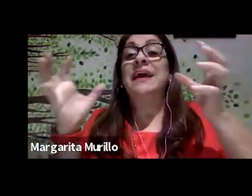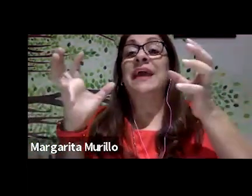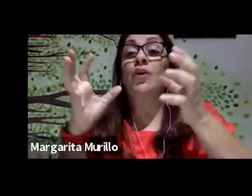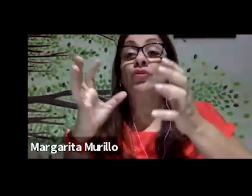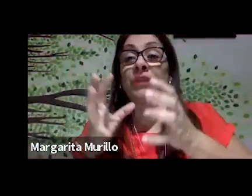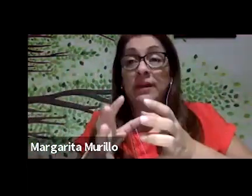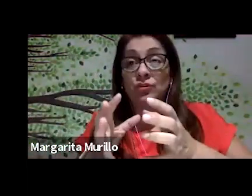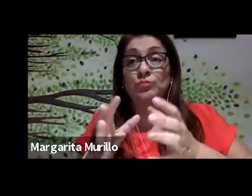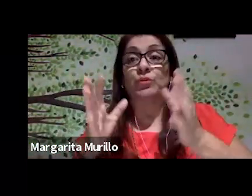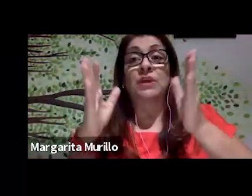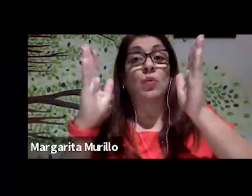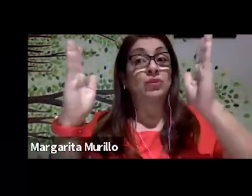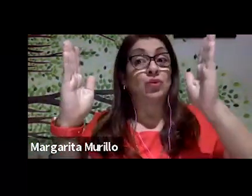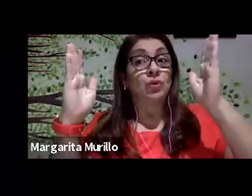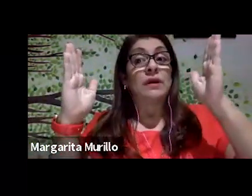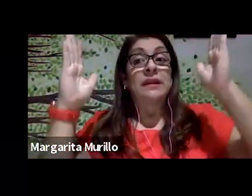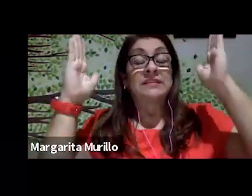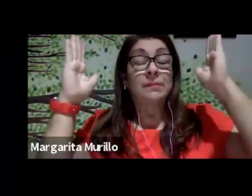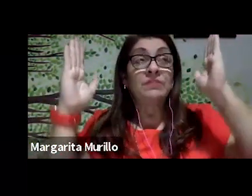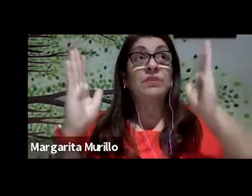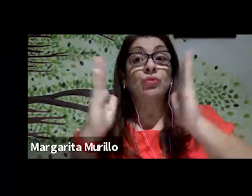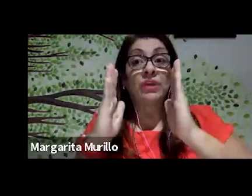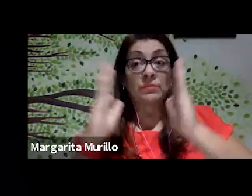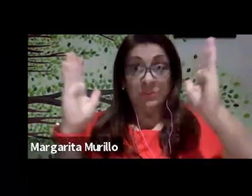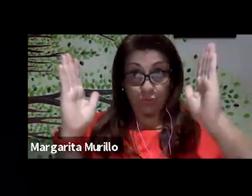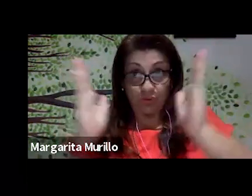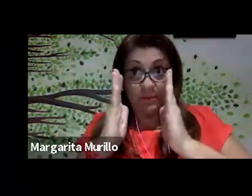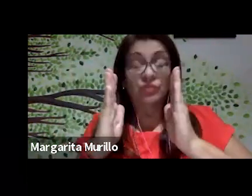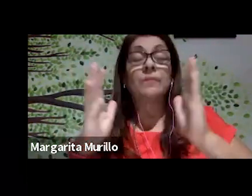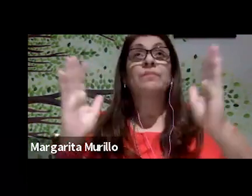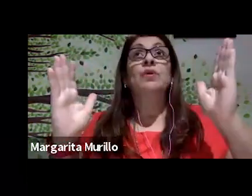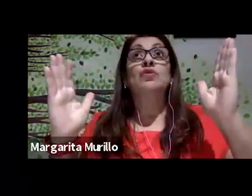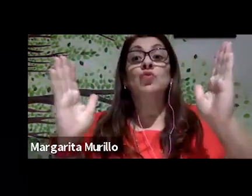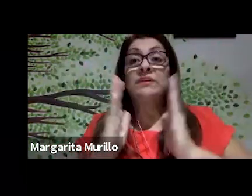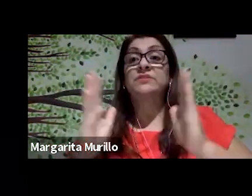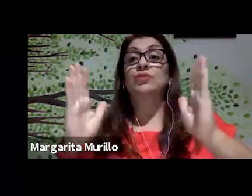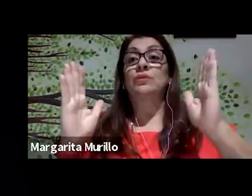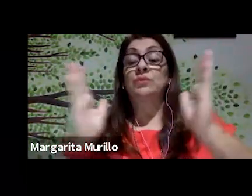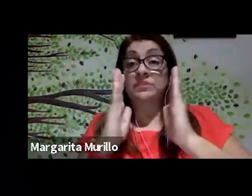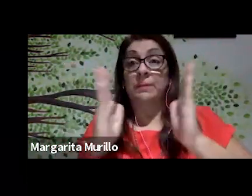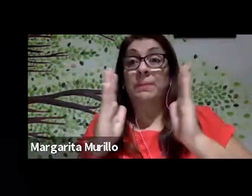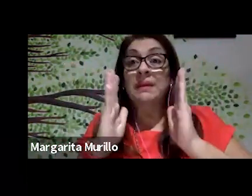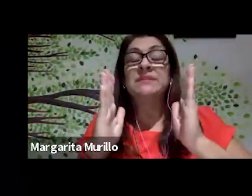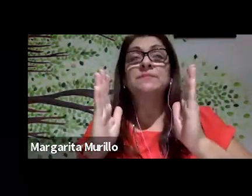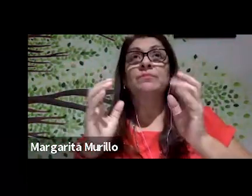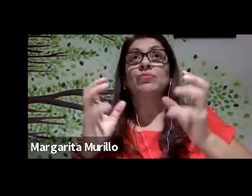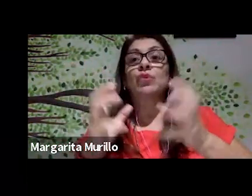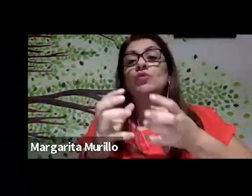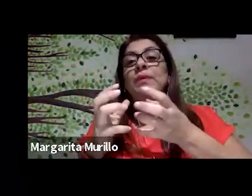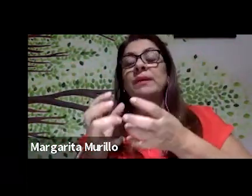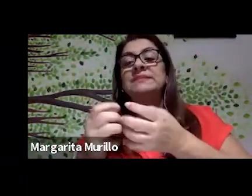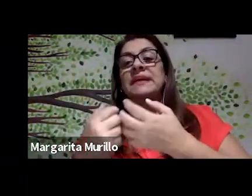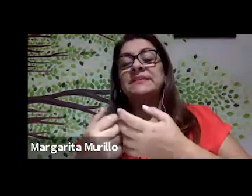es encontrarnos porque cuando las hembras reducimos nuestro nuestra pelvis